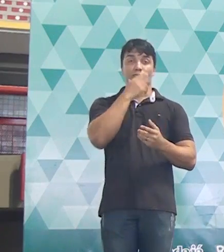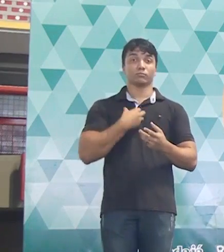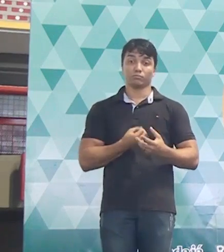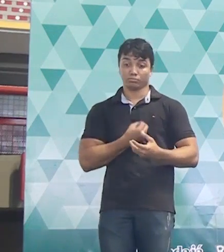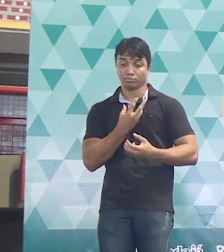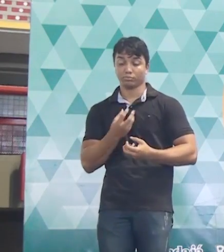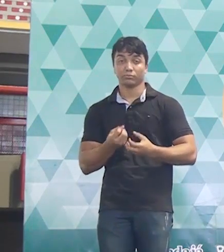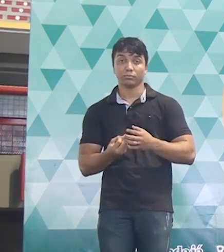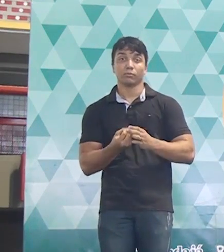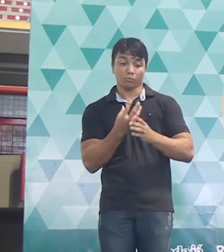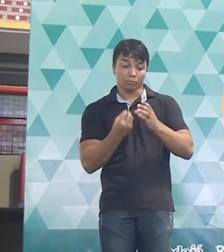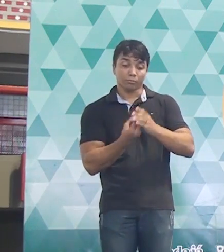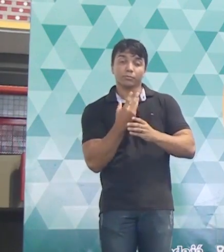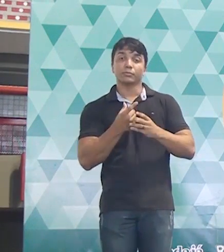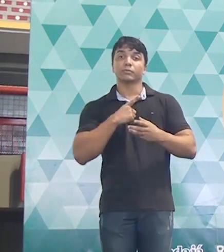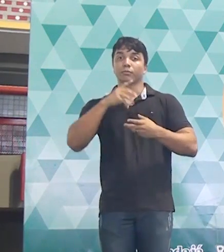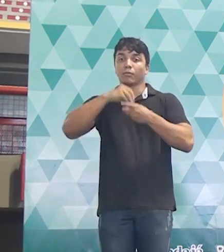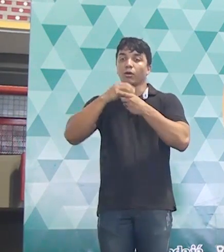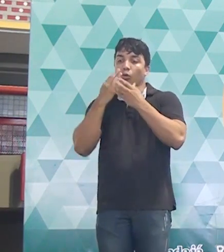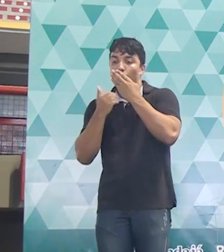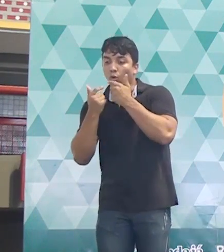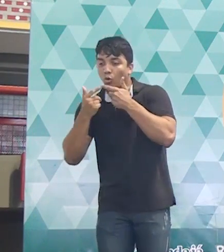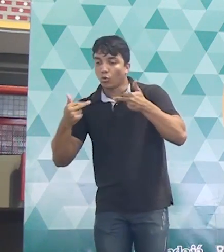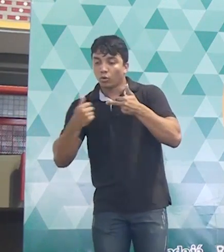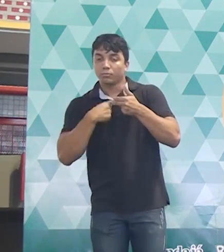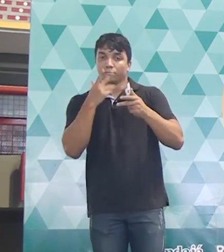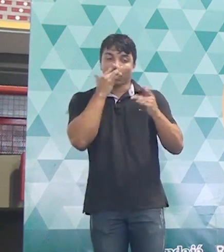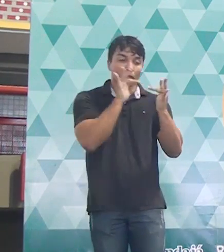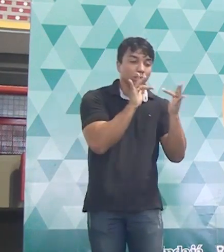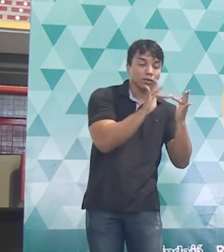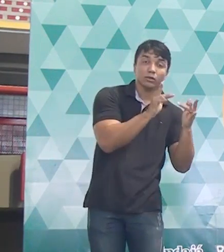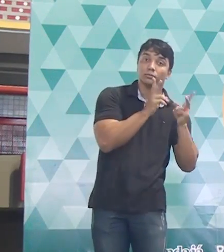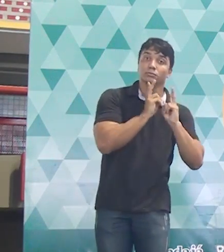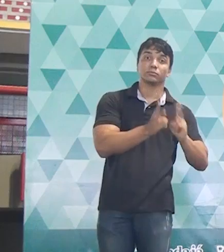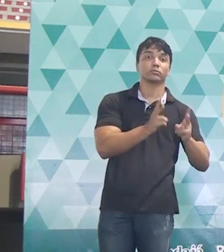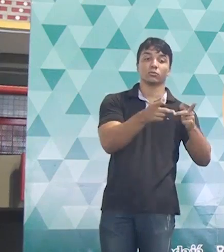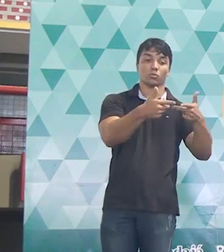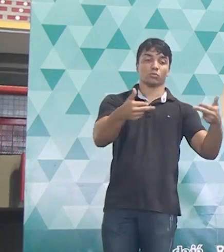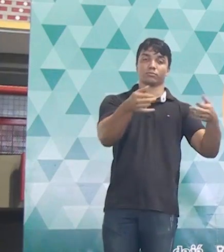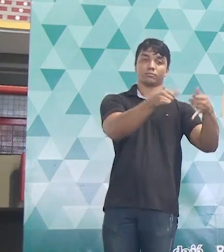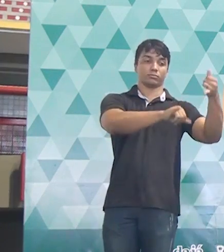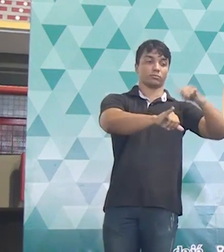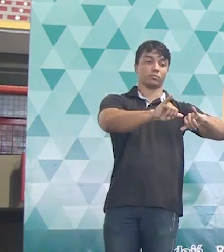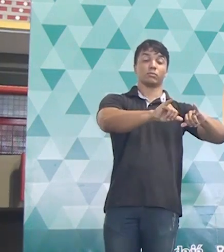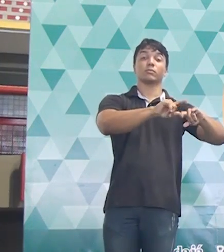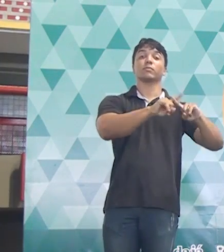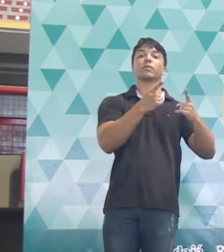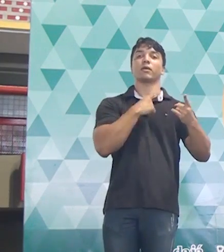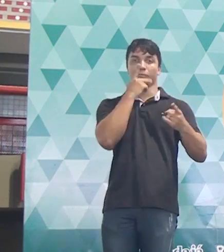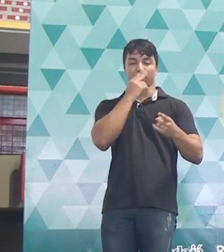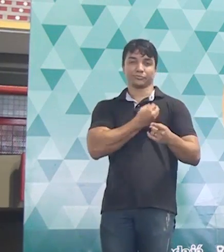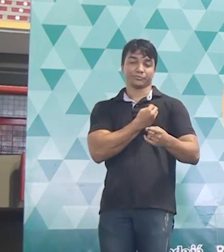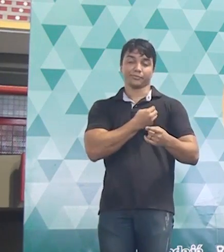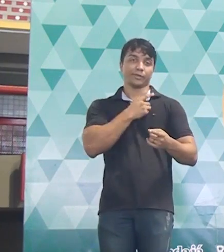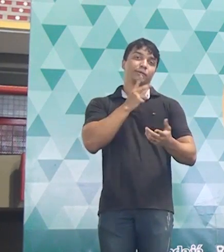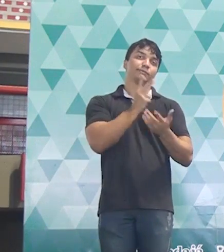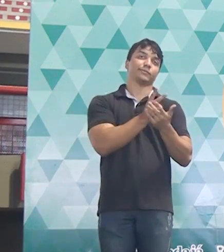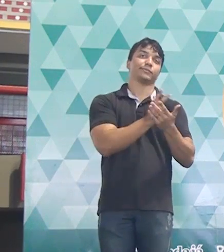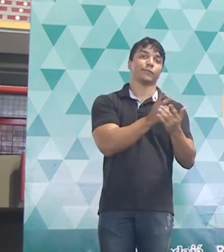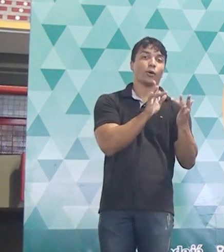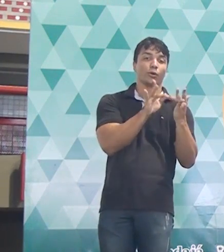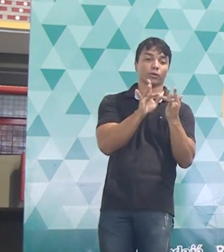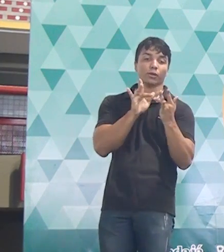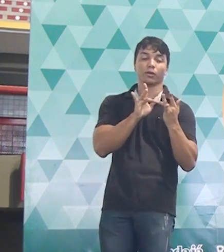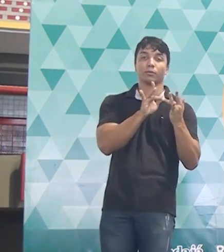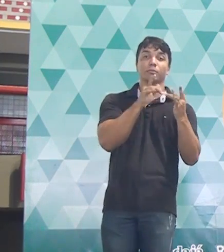produz substância química, a gente consome substância química, a gente tem contato com substância química. E esse convívio com as substâncias químicas